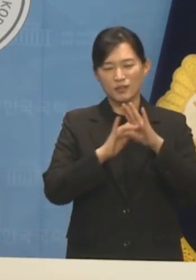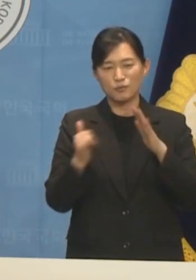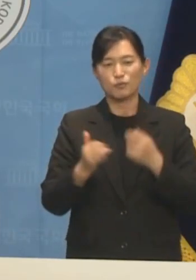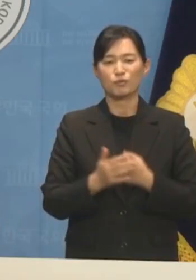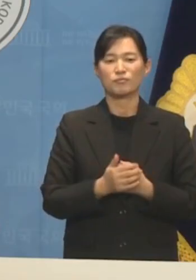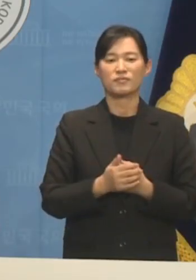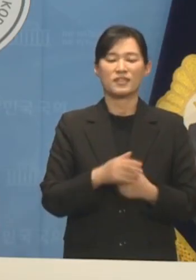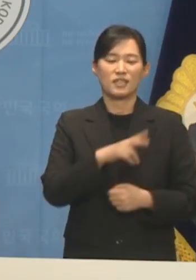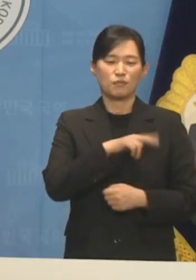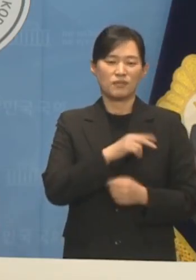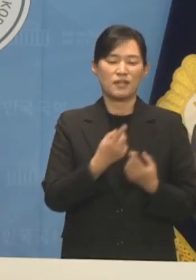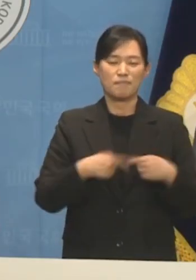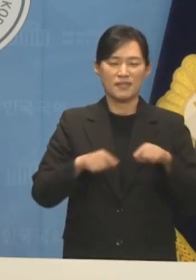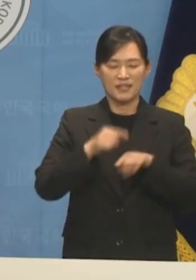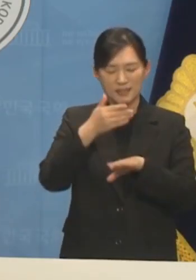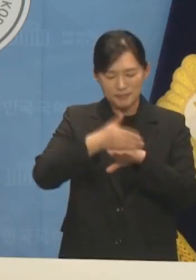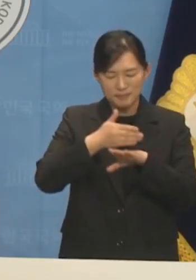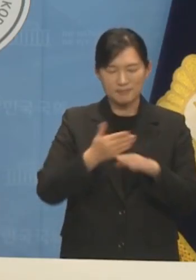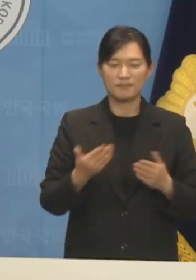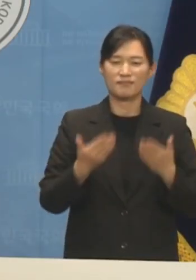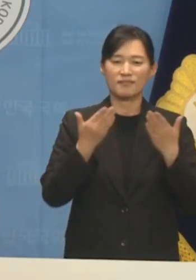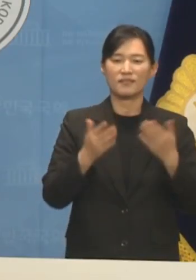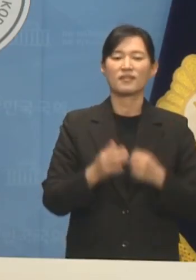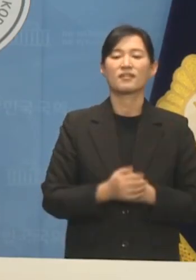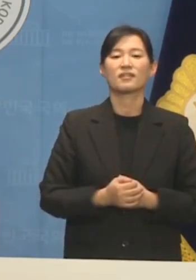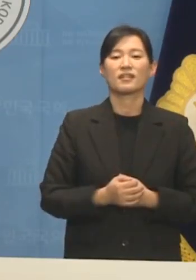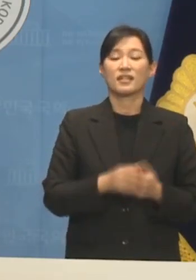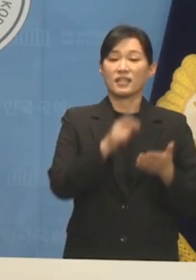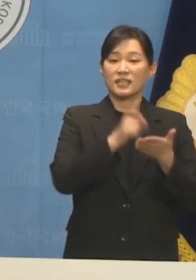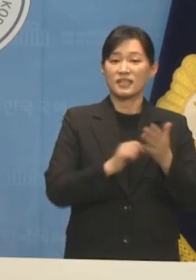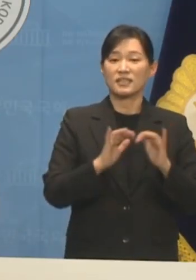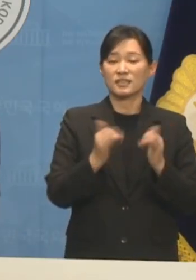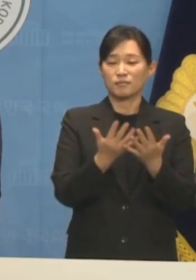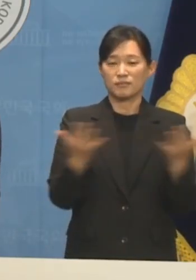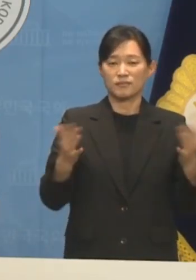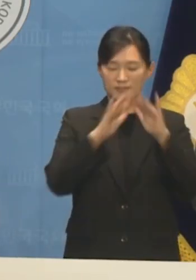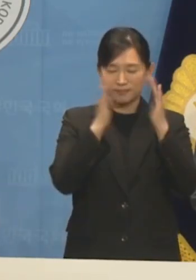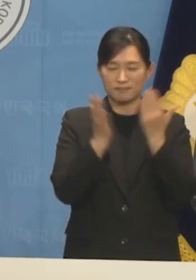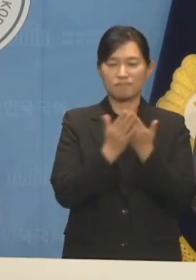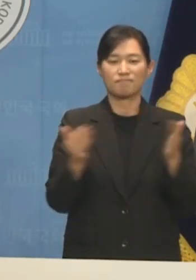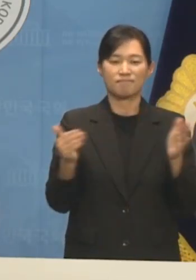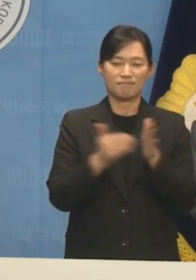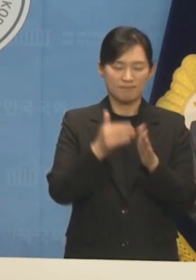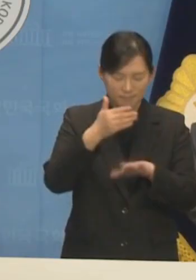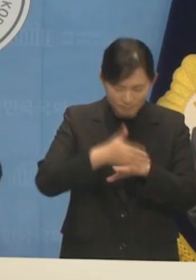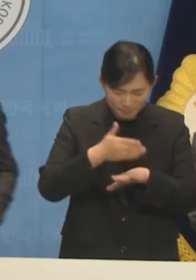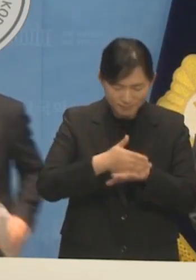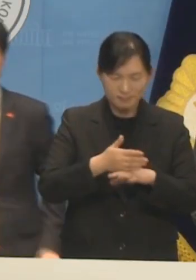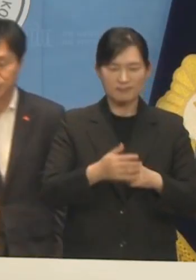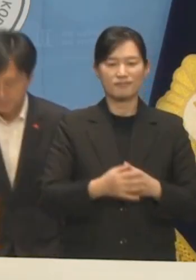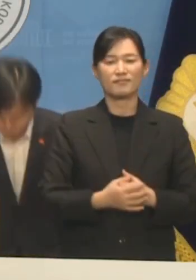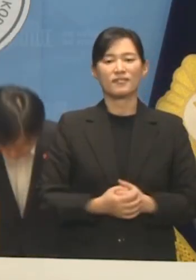함께해 주신 의원님들 다시 한번 깊이 감사드립니다. 이것으로 기자회견을 마치도록 하겠습니다. 고맙습니다.